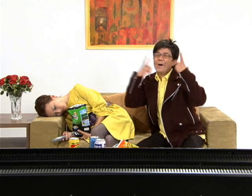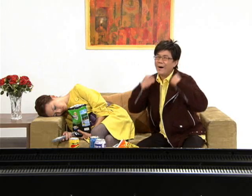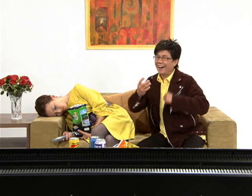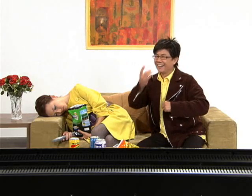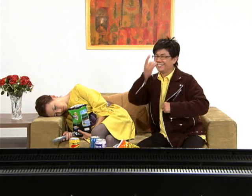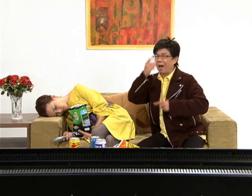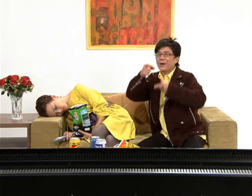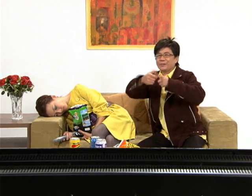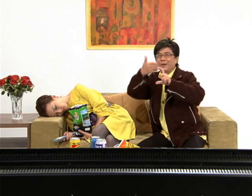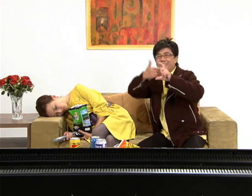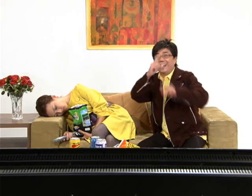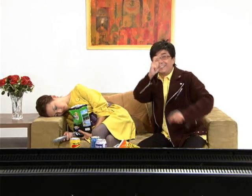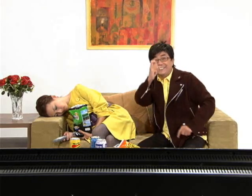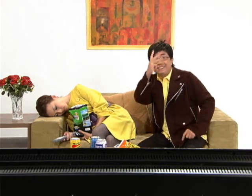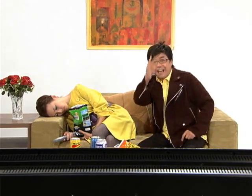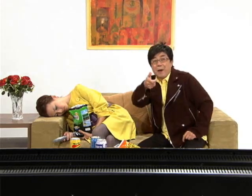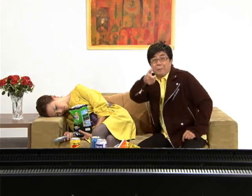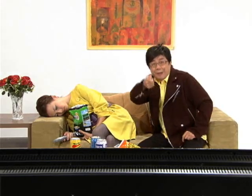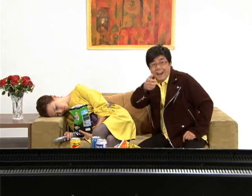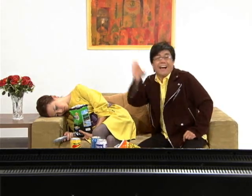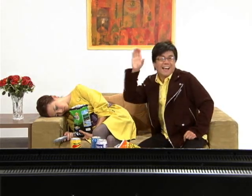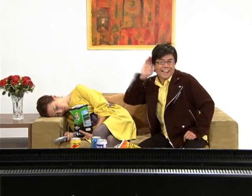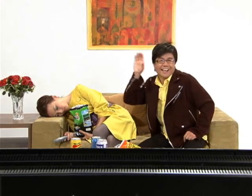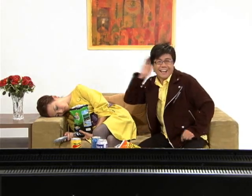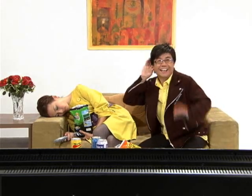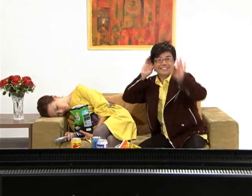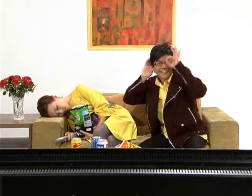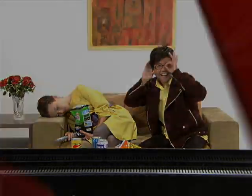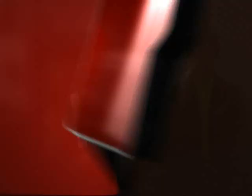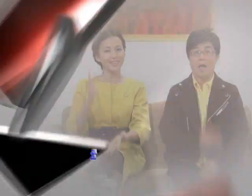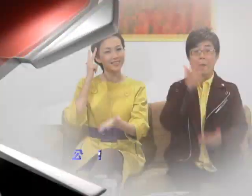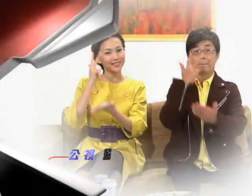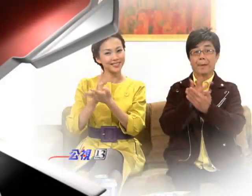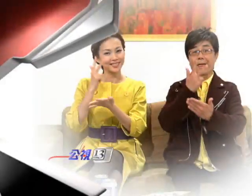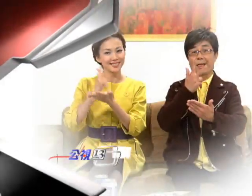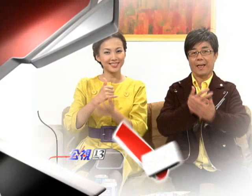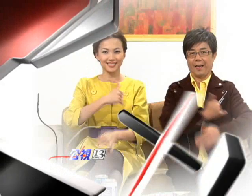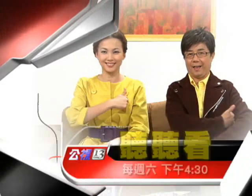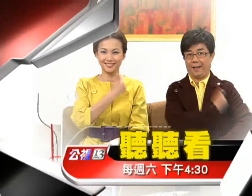原来是公视13频道的听听看呐、 每周六